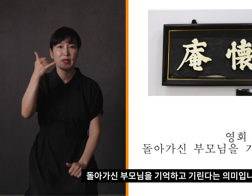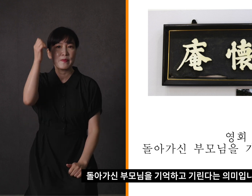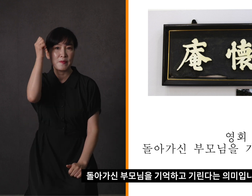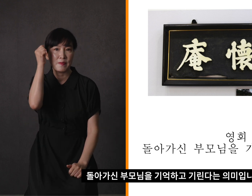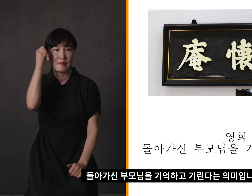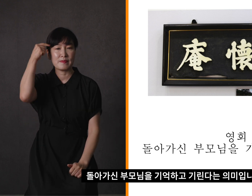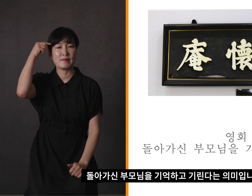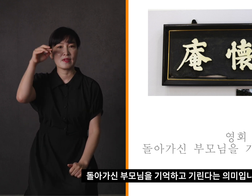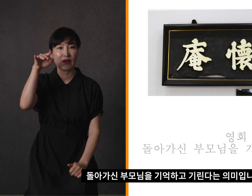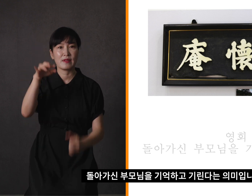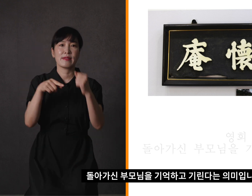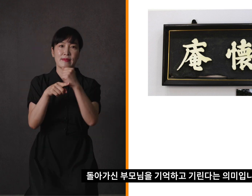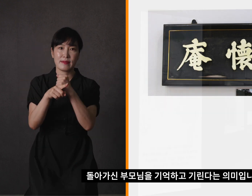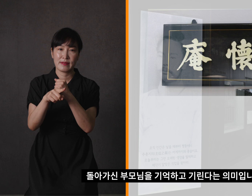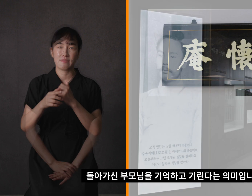기린다는 의미입니다.